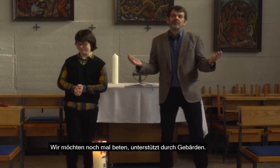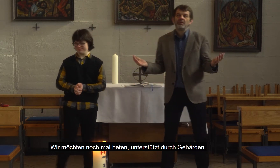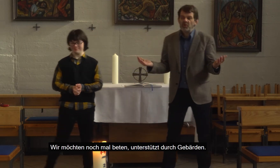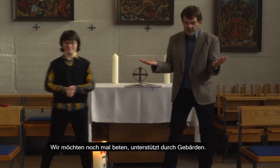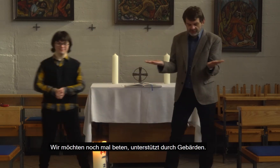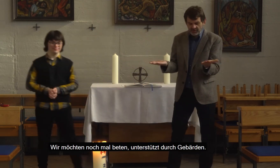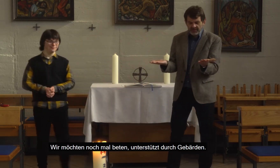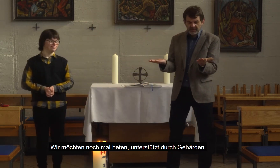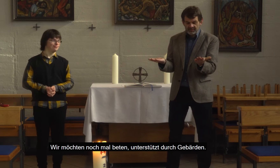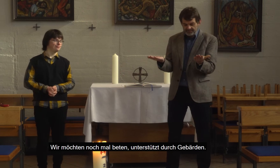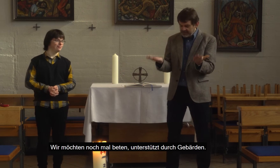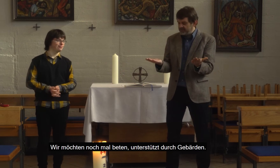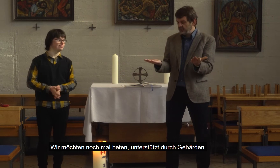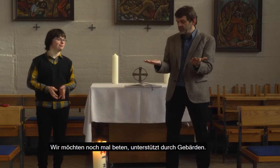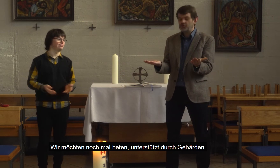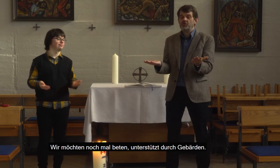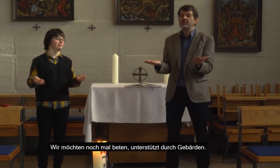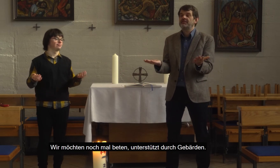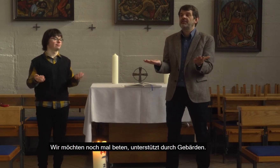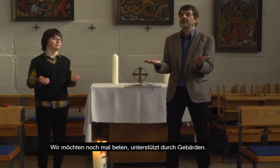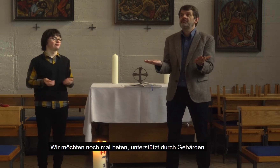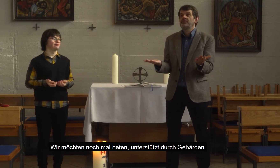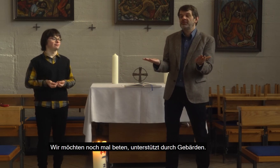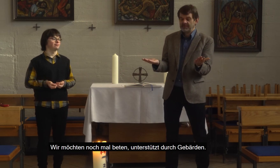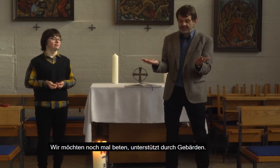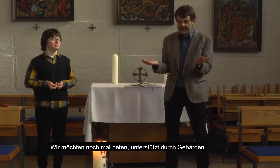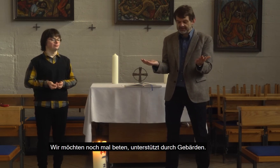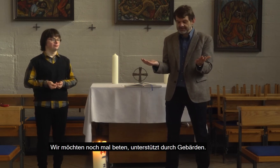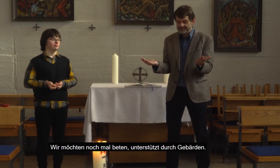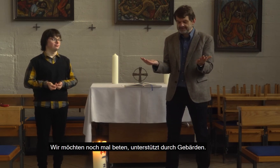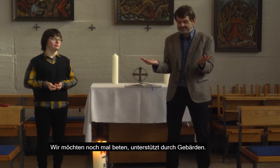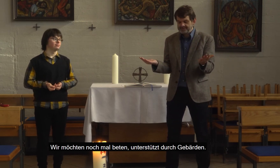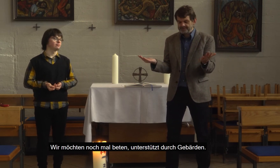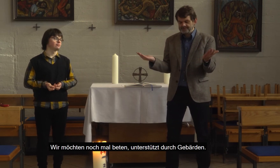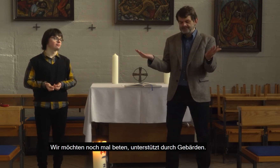Wir möchten nochmal beten, unterstützt durch Gebärden.